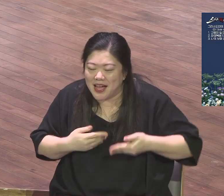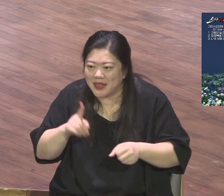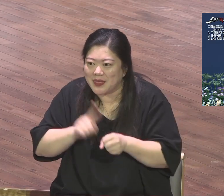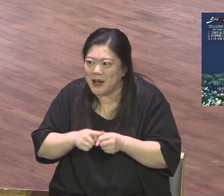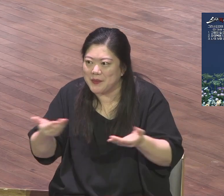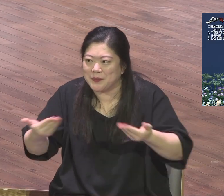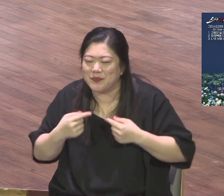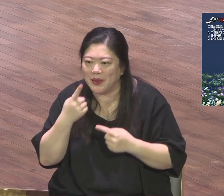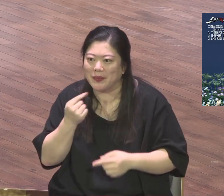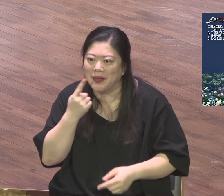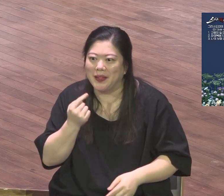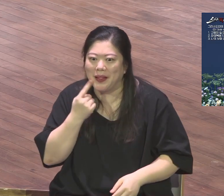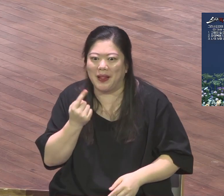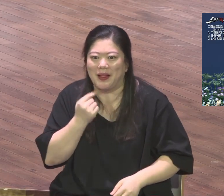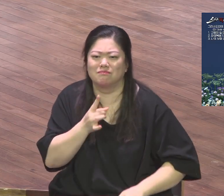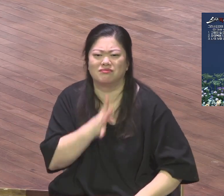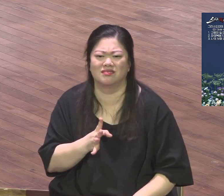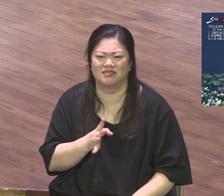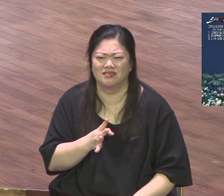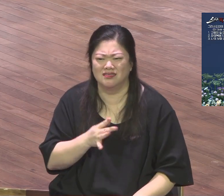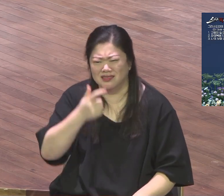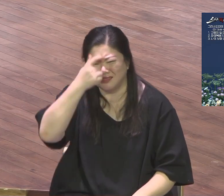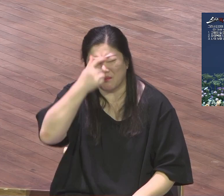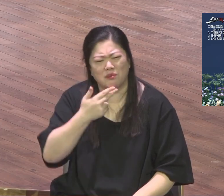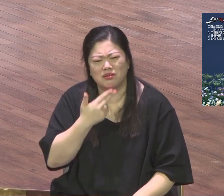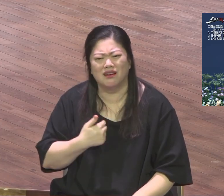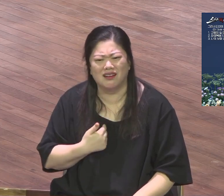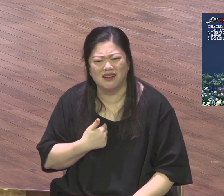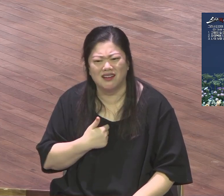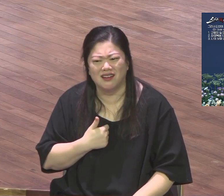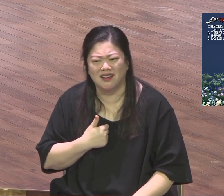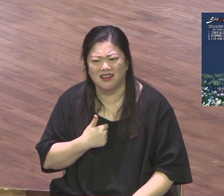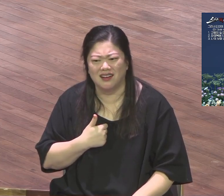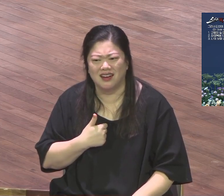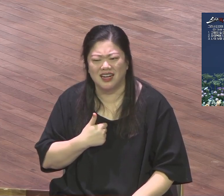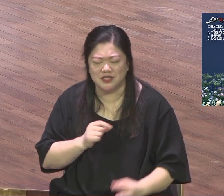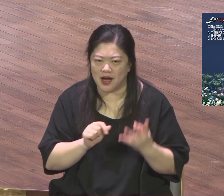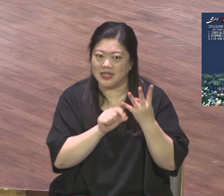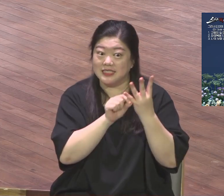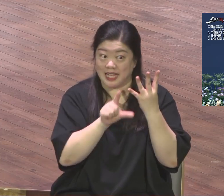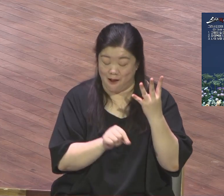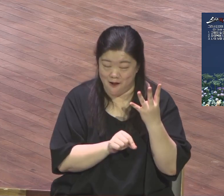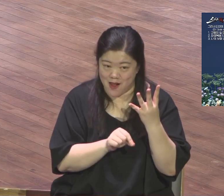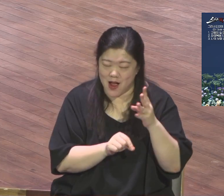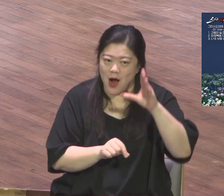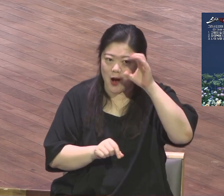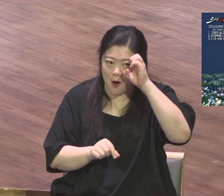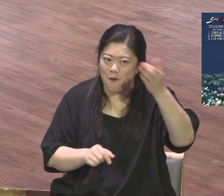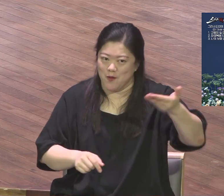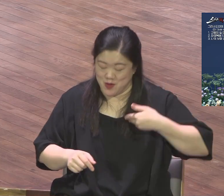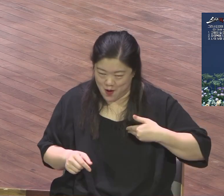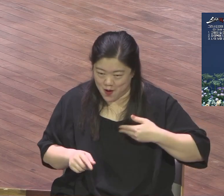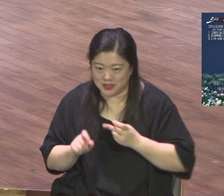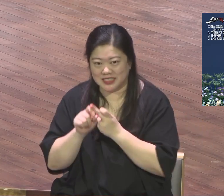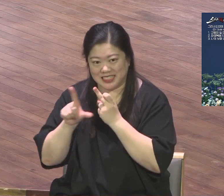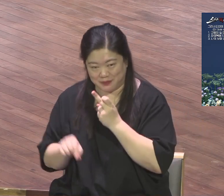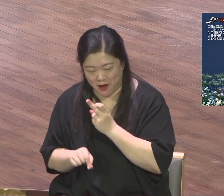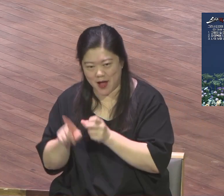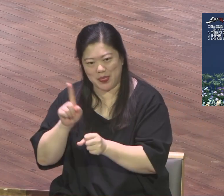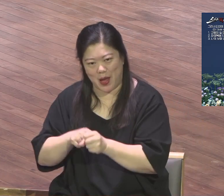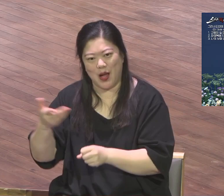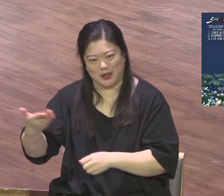그냥 받아만 먹고 안 나갔어요. 근데 항상 그거는 잊혀진 않아요. 아, 교회는 맛있는 것을 주는